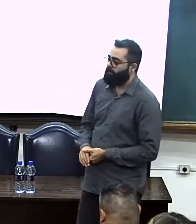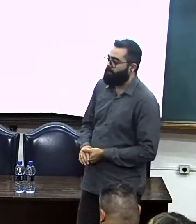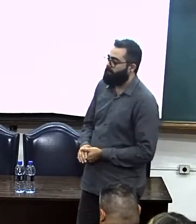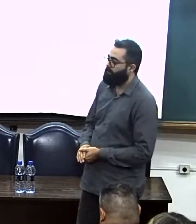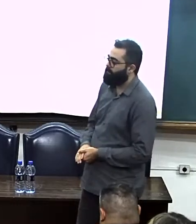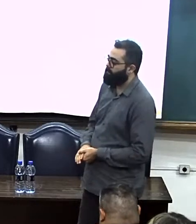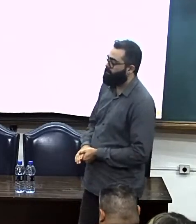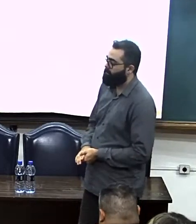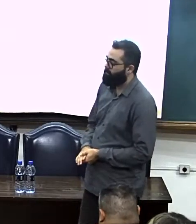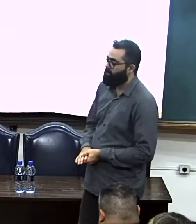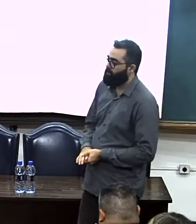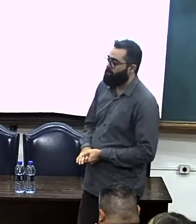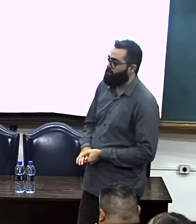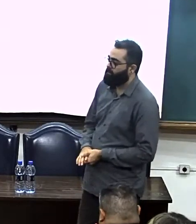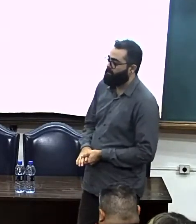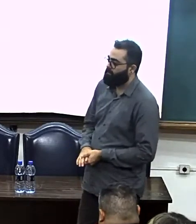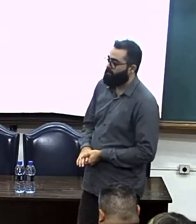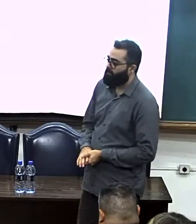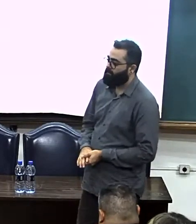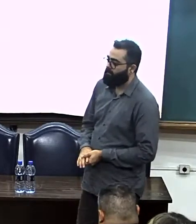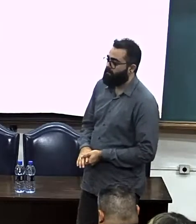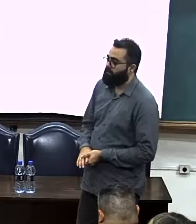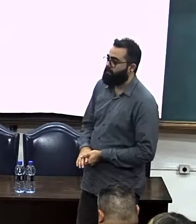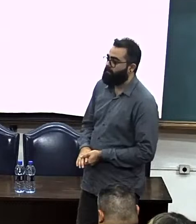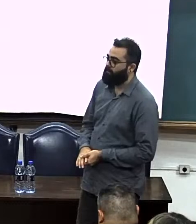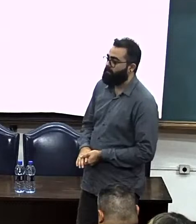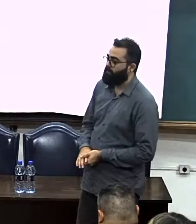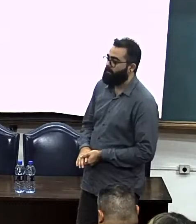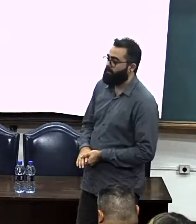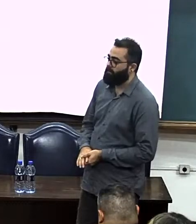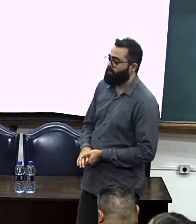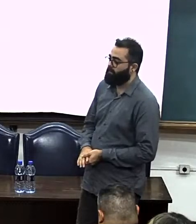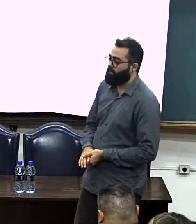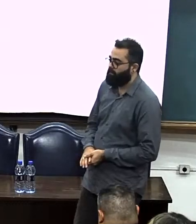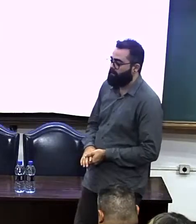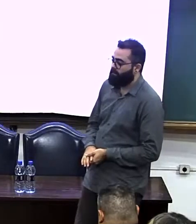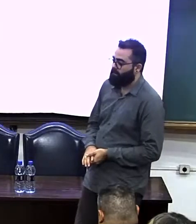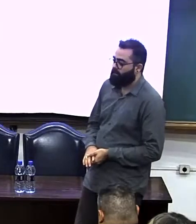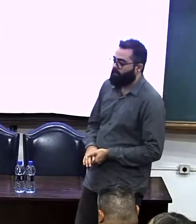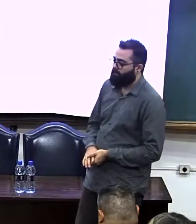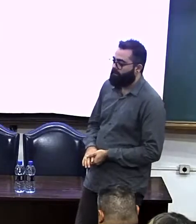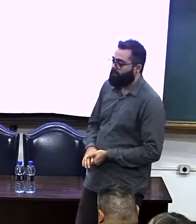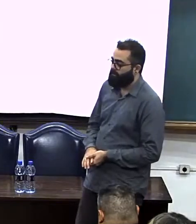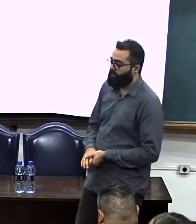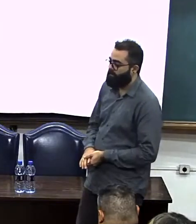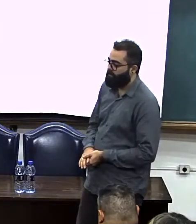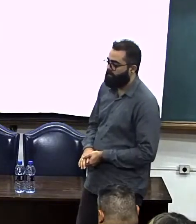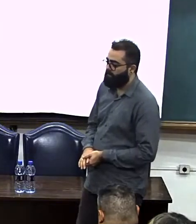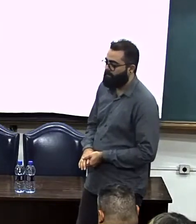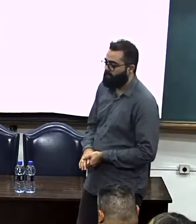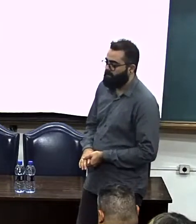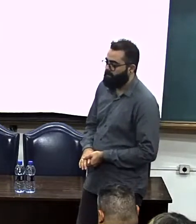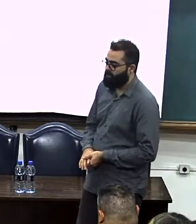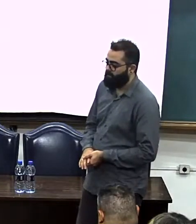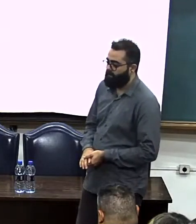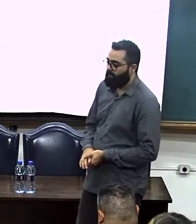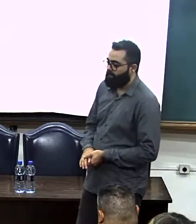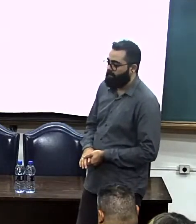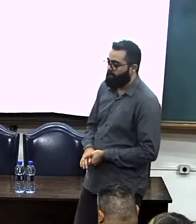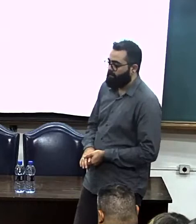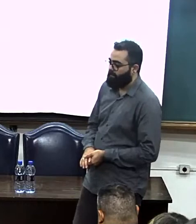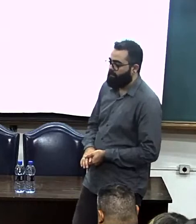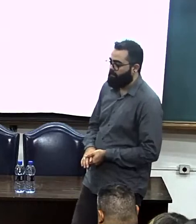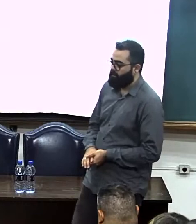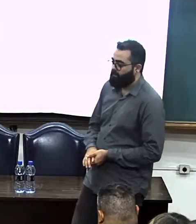diferente daquele de um falante nativo. Então, a moral da história é que dá, inclusive, para a gente pensar, né, que dá para a